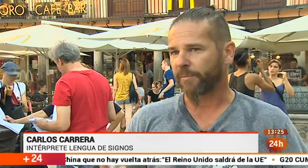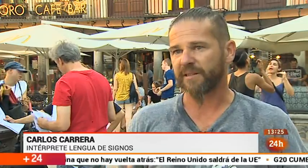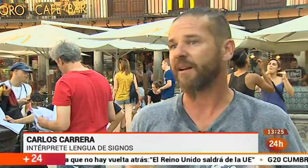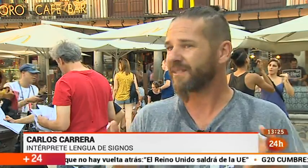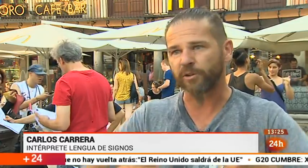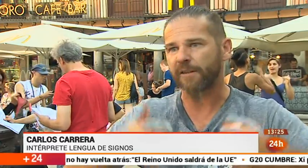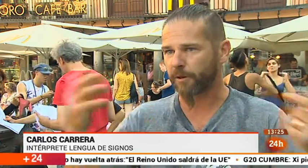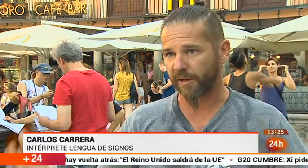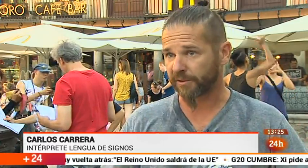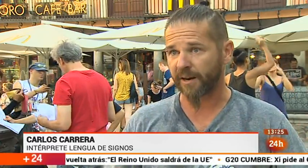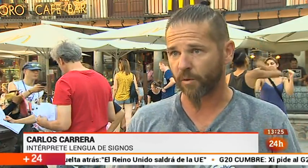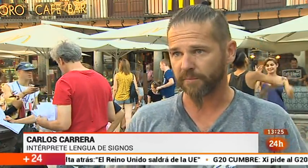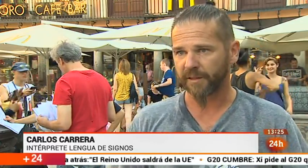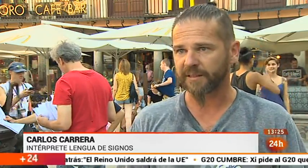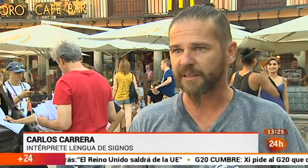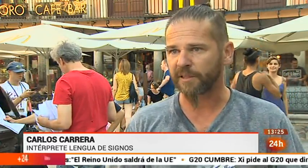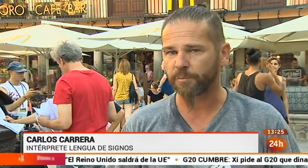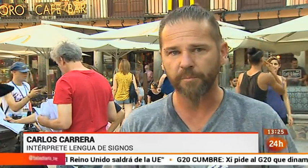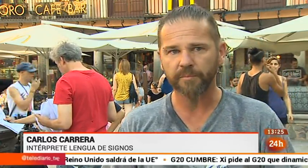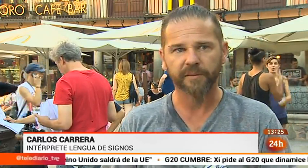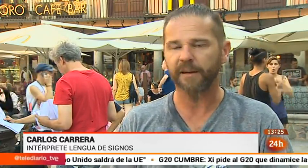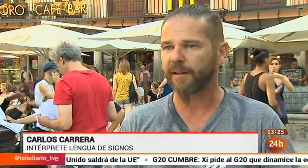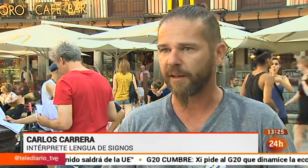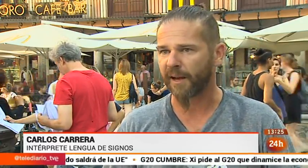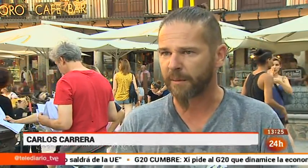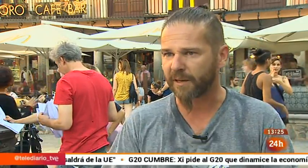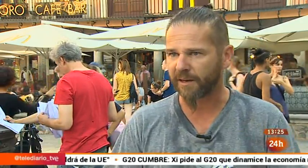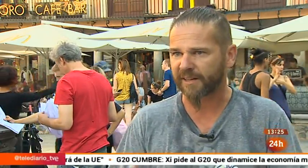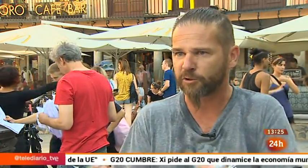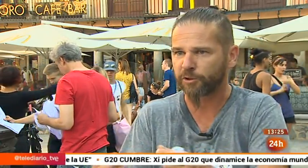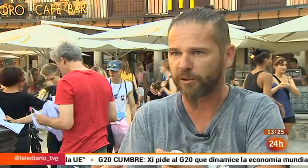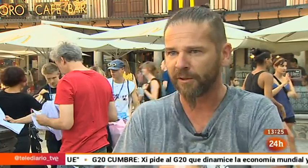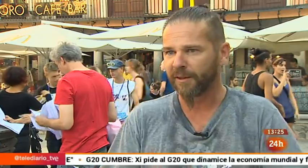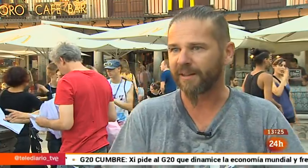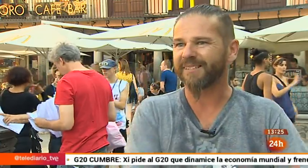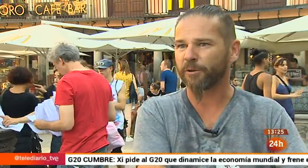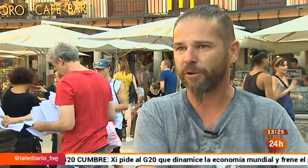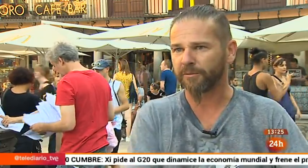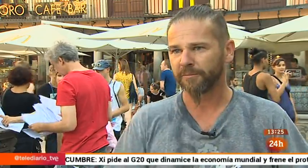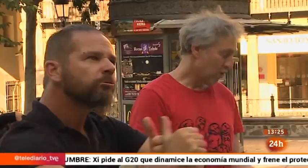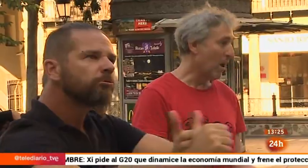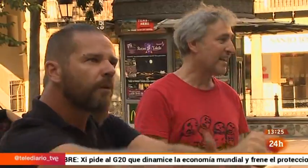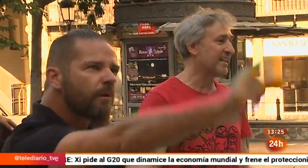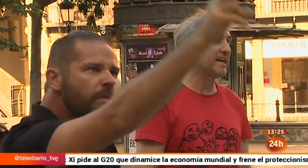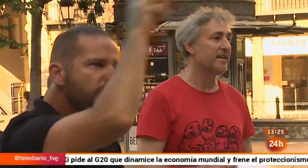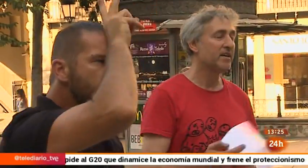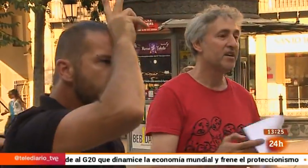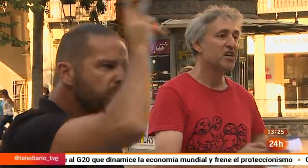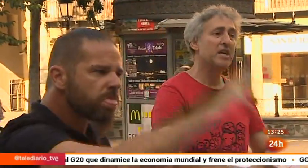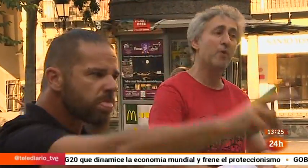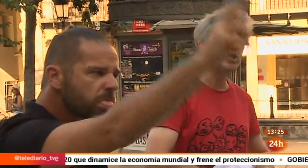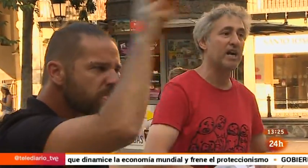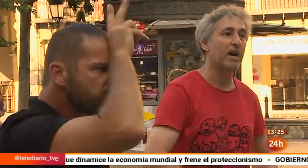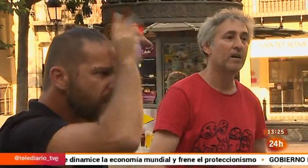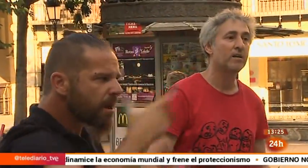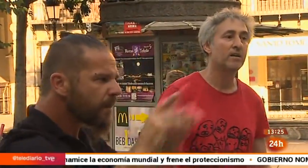y presentarlas de otra forma, de otra lengua. Es casi más cerca de la química, de la transducción, que de la traducción. Guárdate